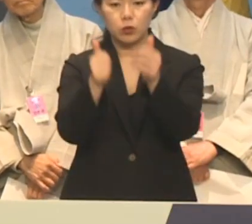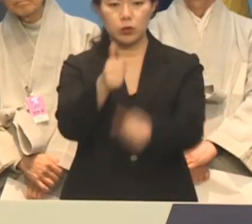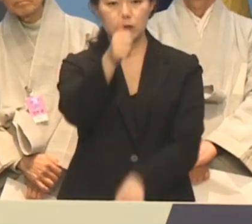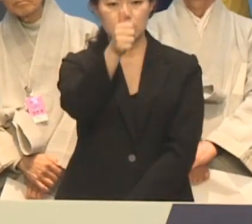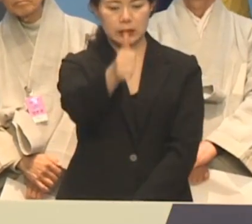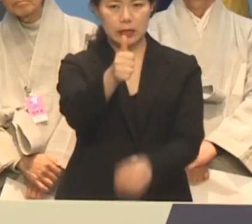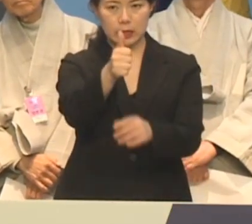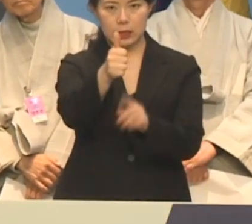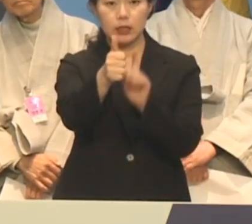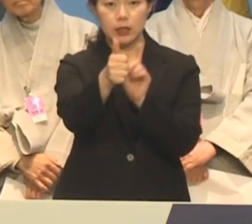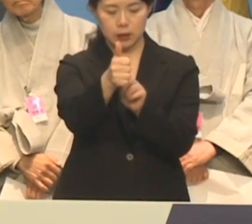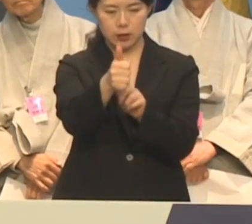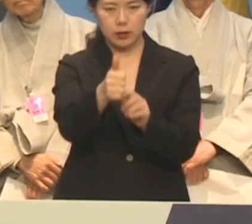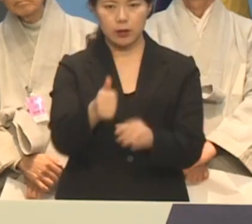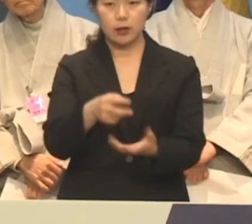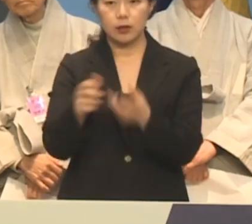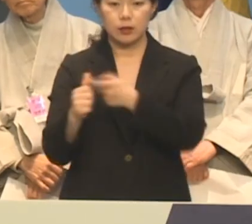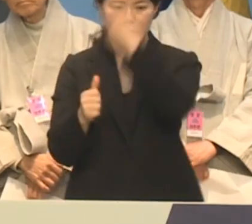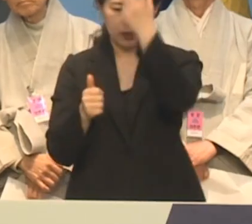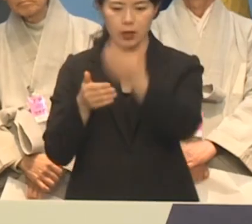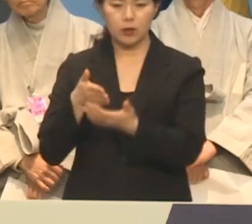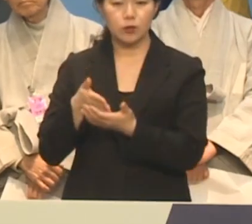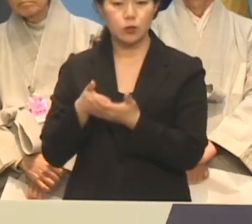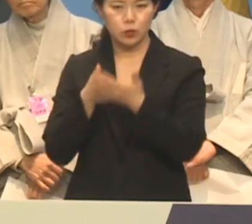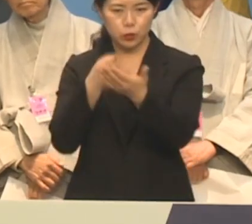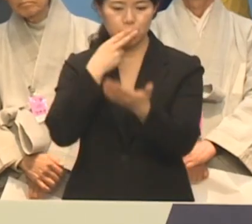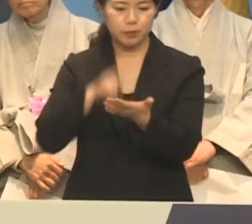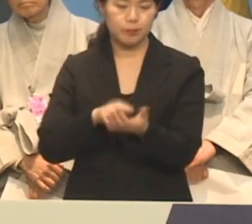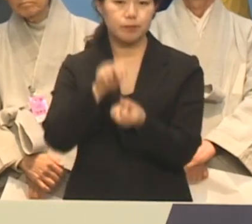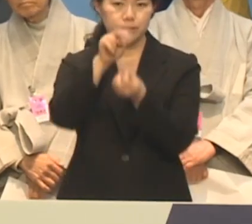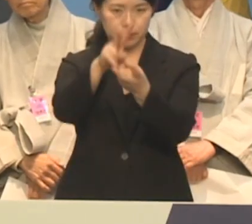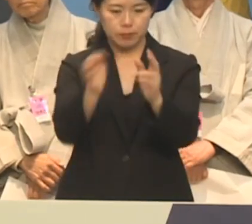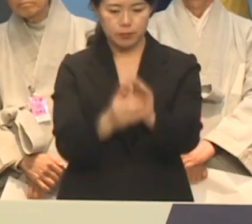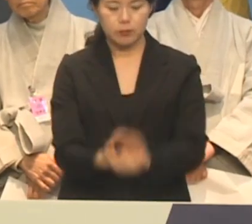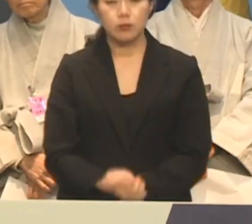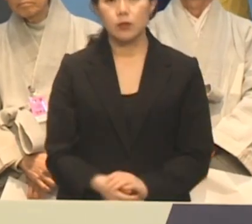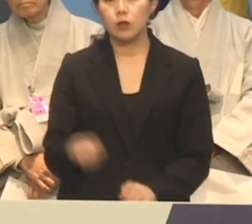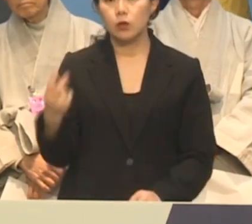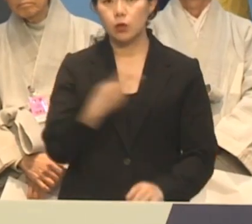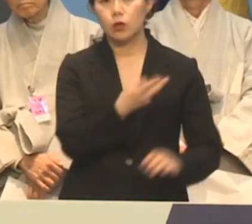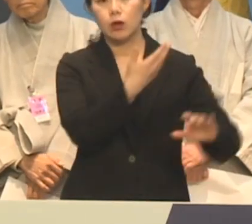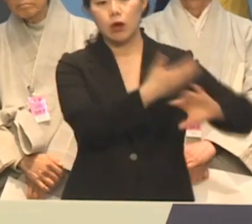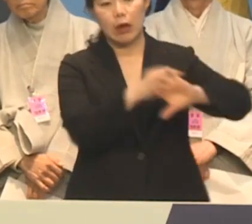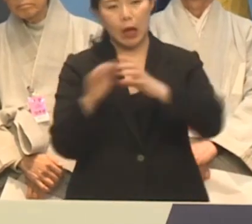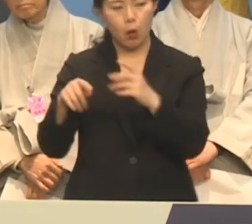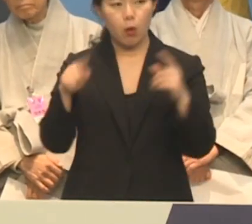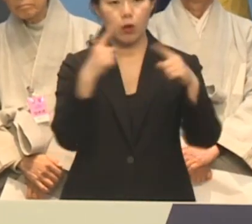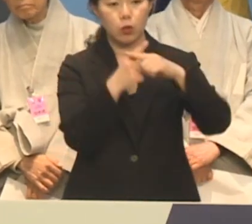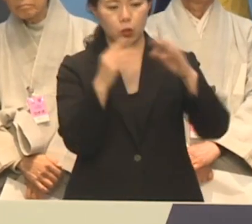대행께 탄핵 촉구 서한을 보냈습니다. 그 외 여러 해외 교회와